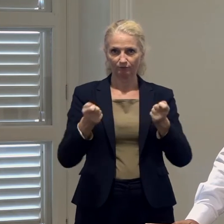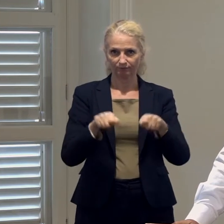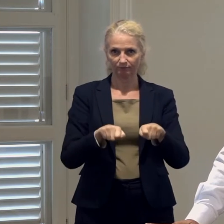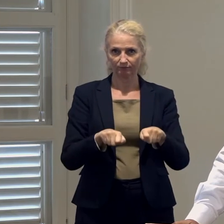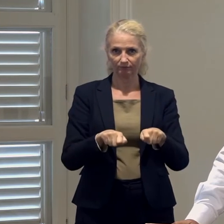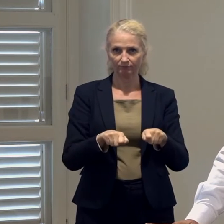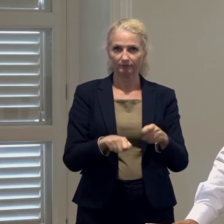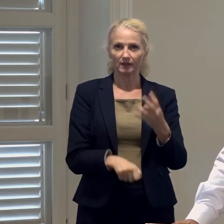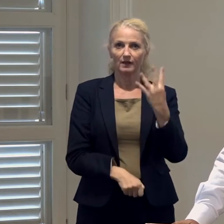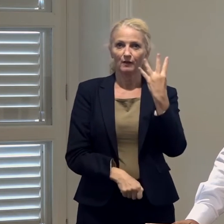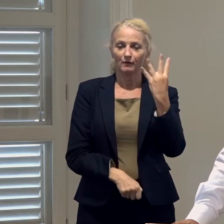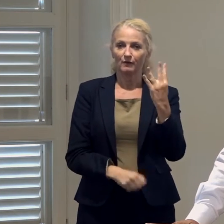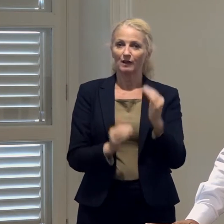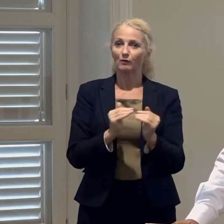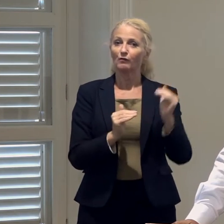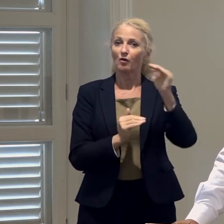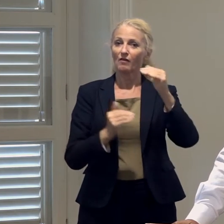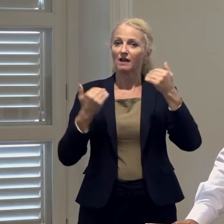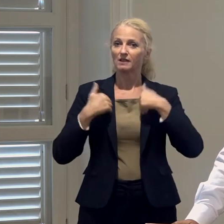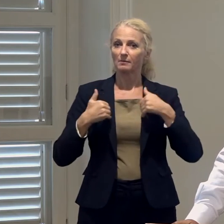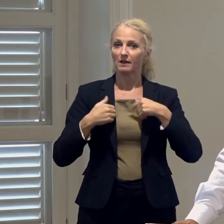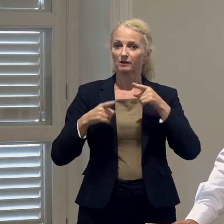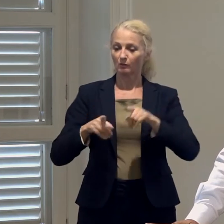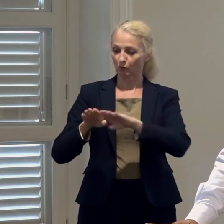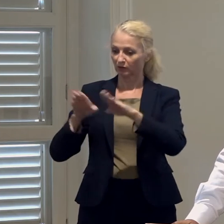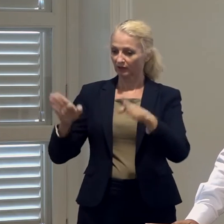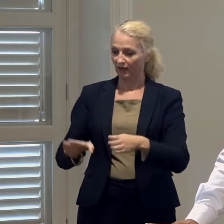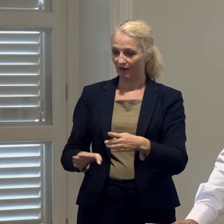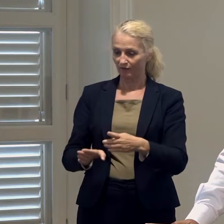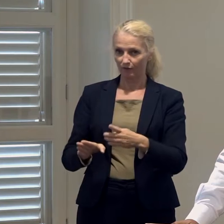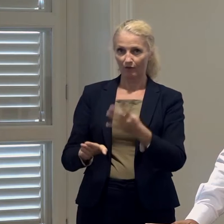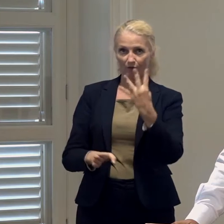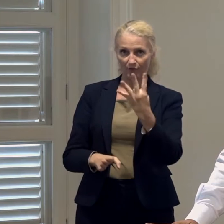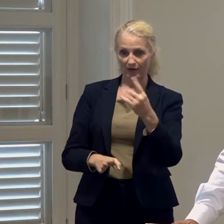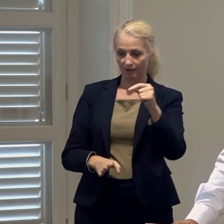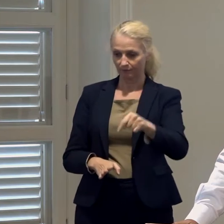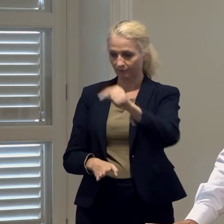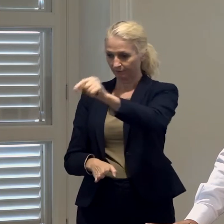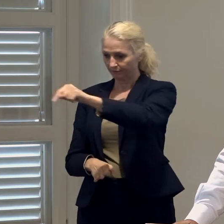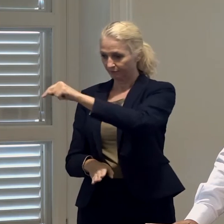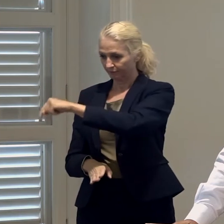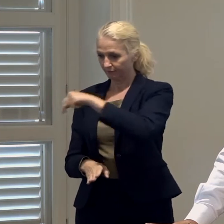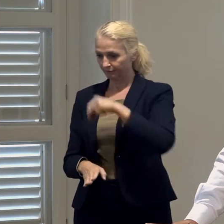personen op een vaste plaats aan elke tafel toegestaan.